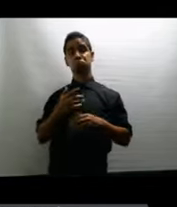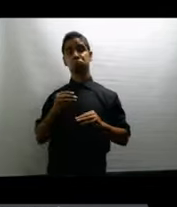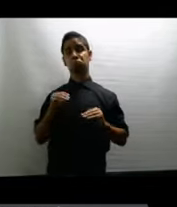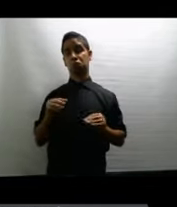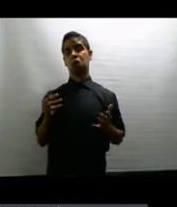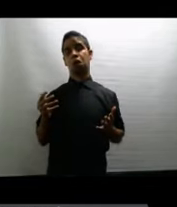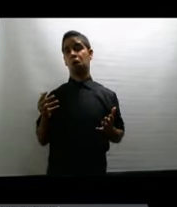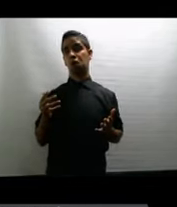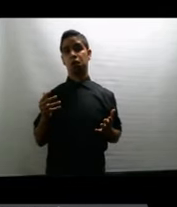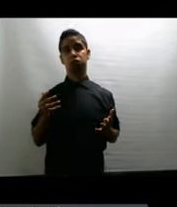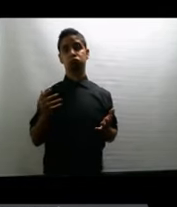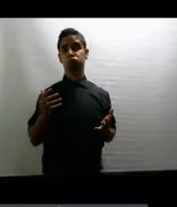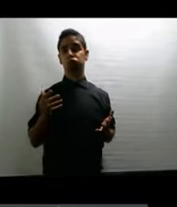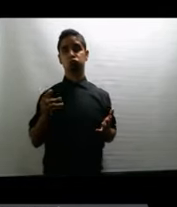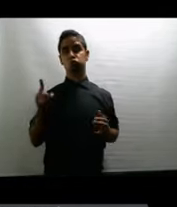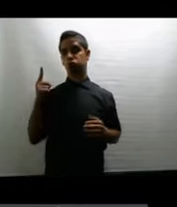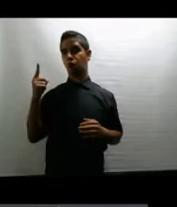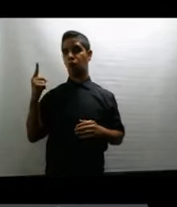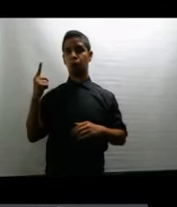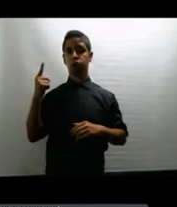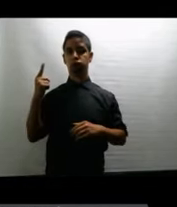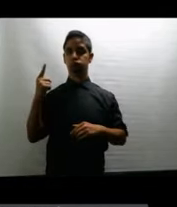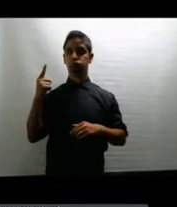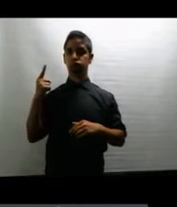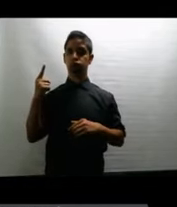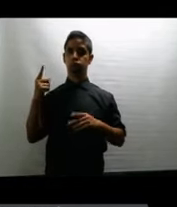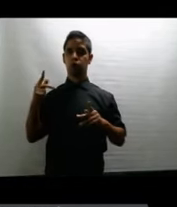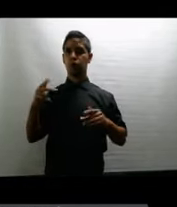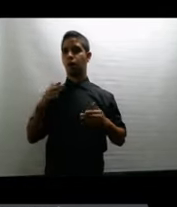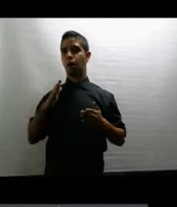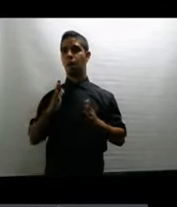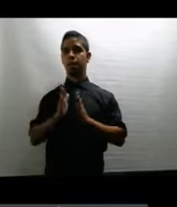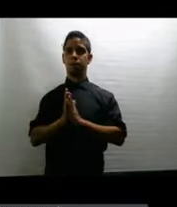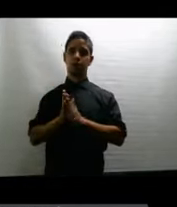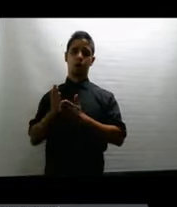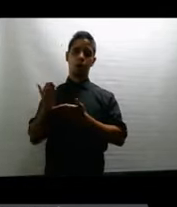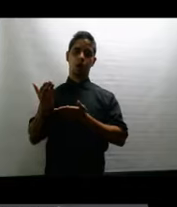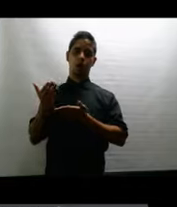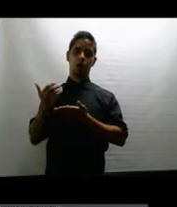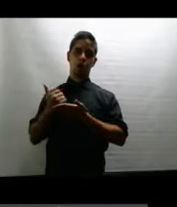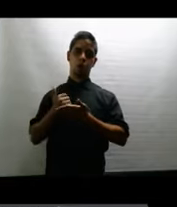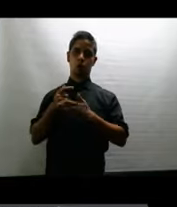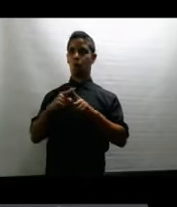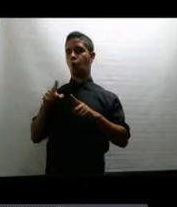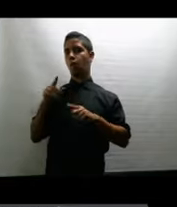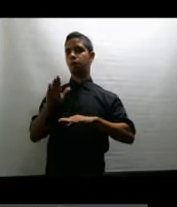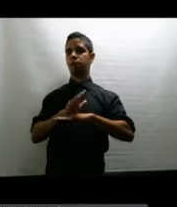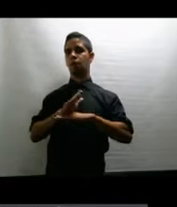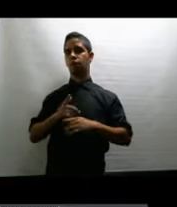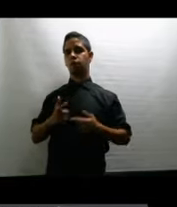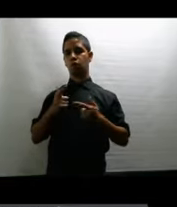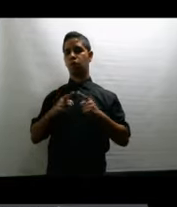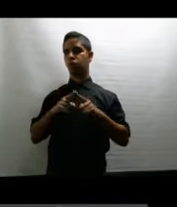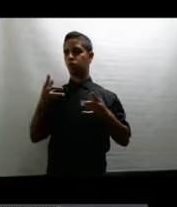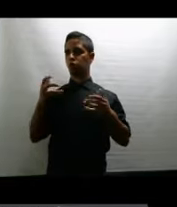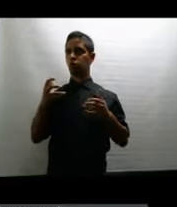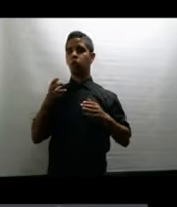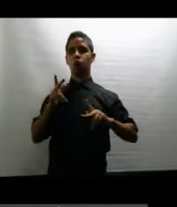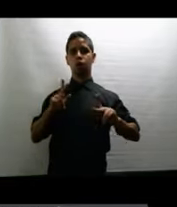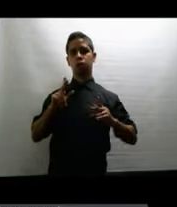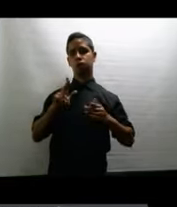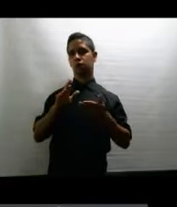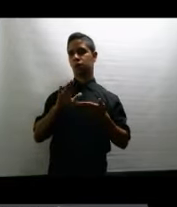una... me pide ayuda porque tiene un negocio y quiere invitar música en vivo. Y me dicen, pero yo quiero llamar gente chévere,